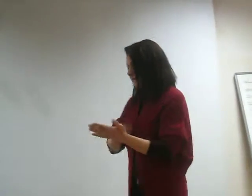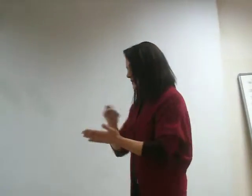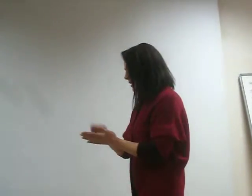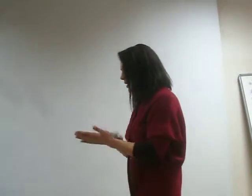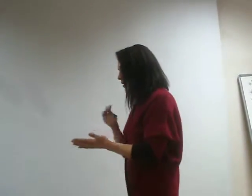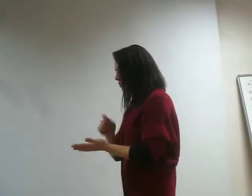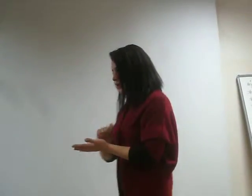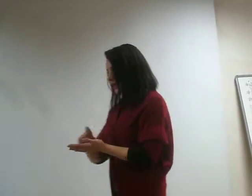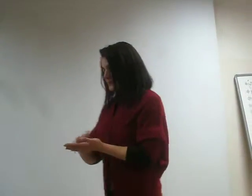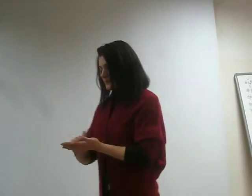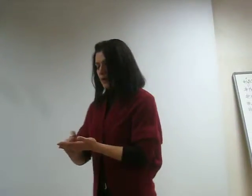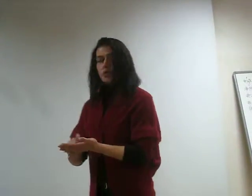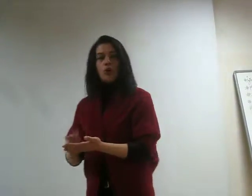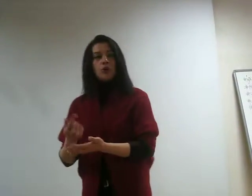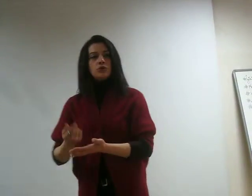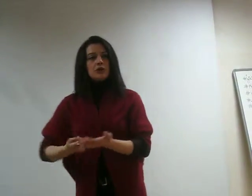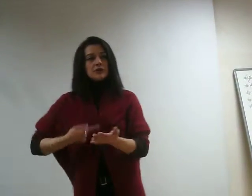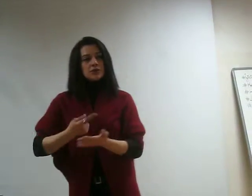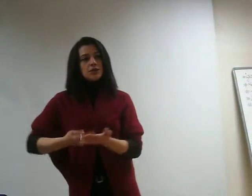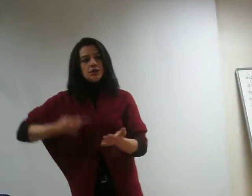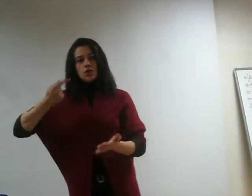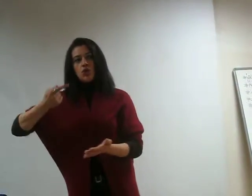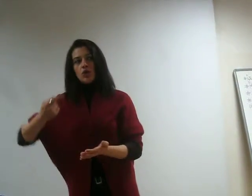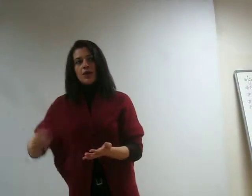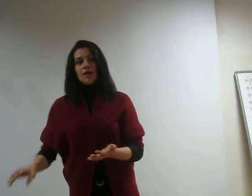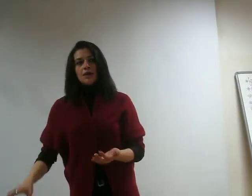İmza. Bu yazmak olduğu için şöyle